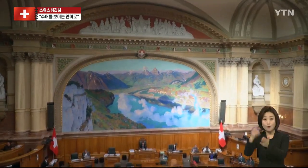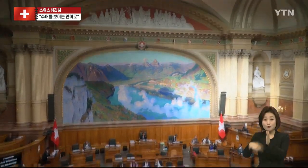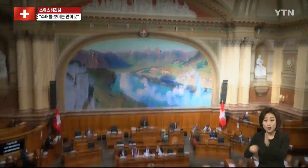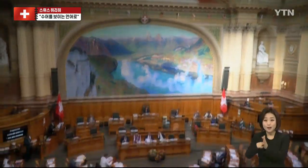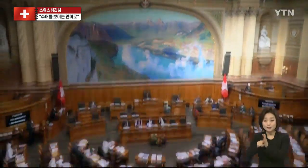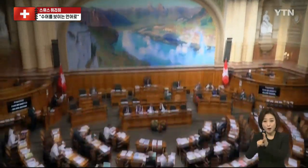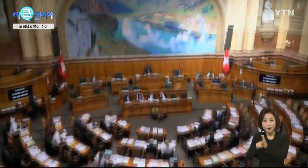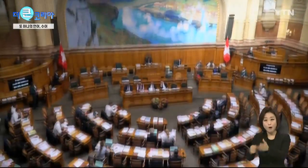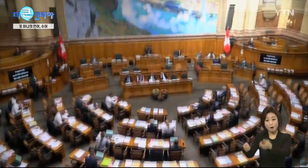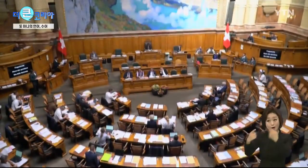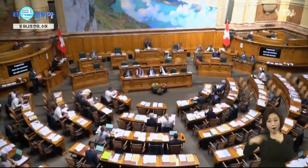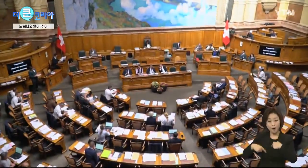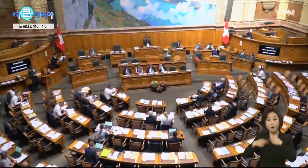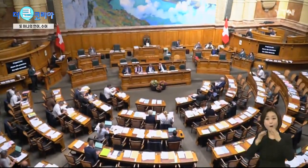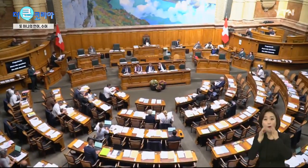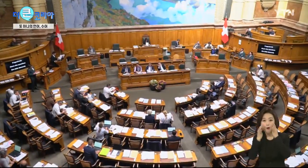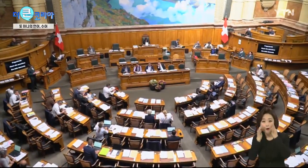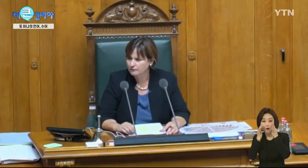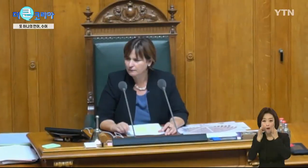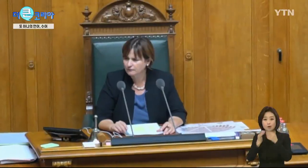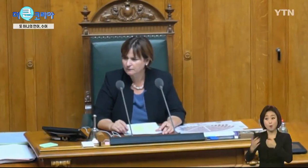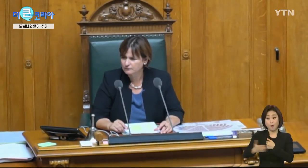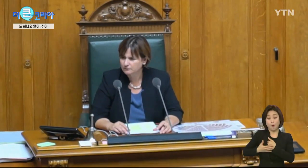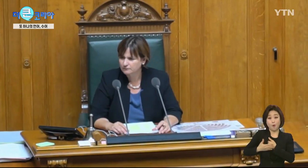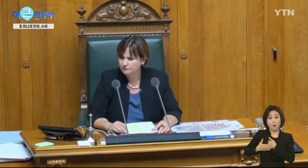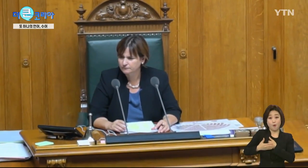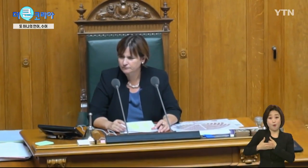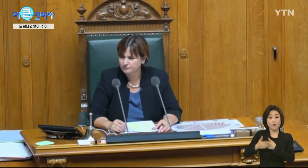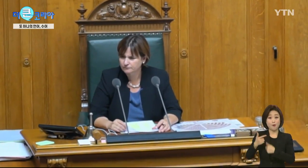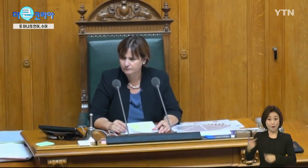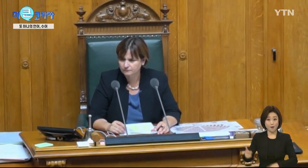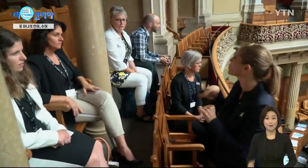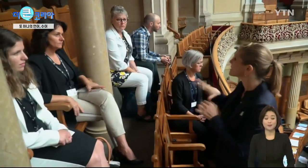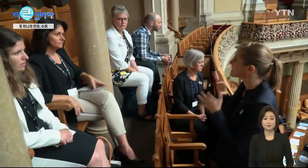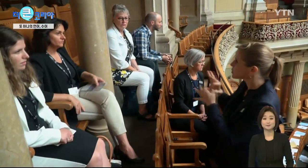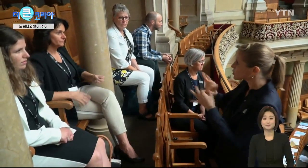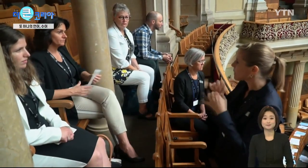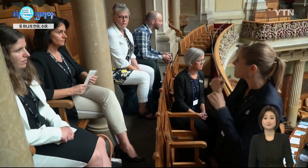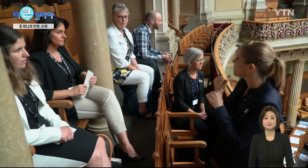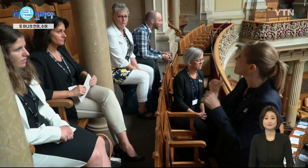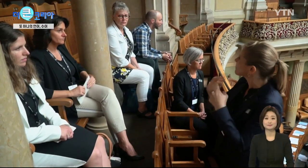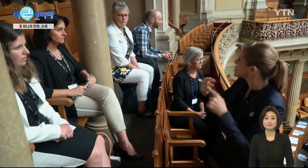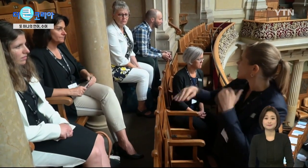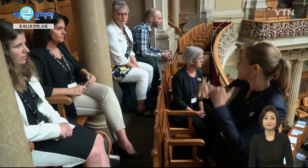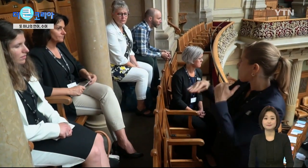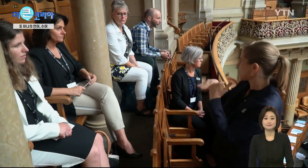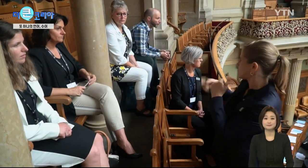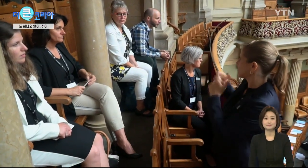노력에 이미 동참을 했고 법안 처리에 대한 긍정적인 전망을 내놨습니다.